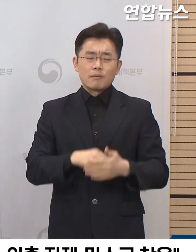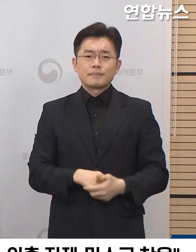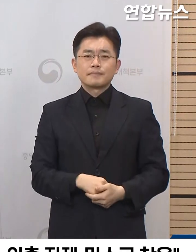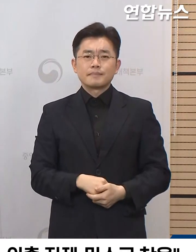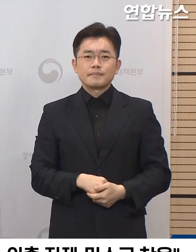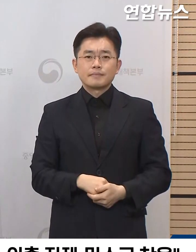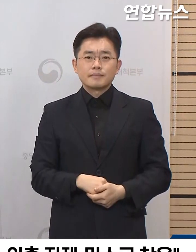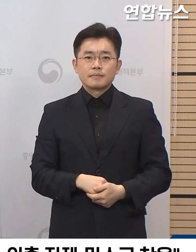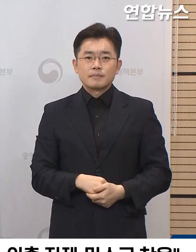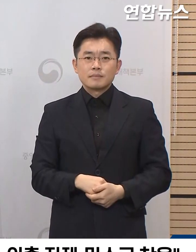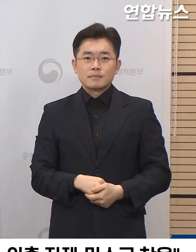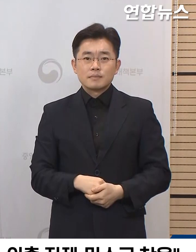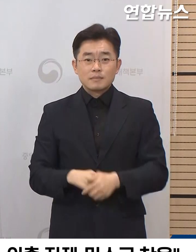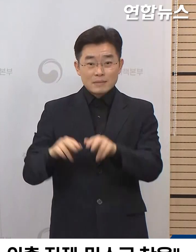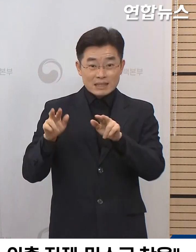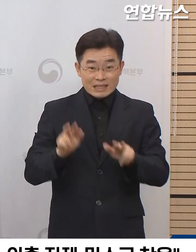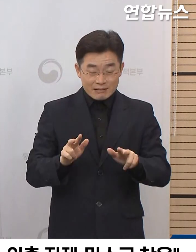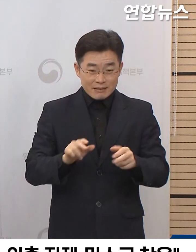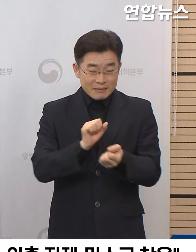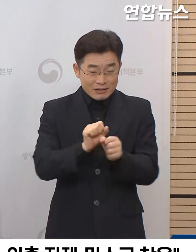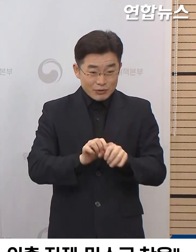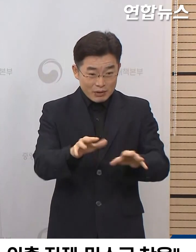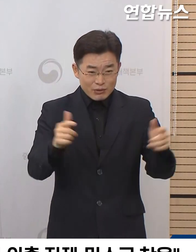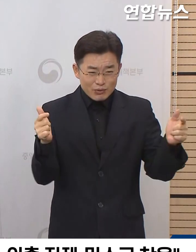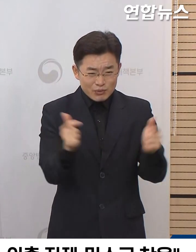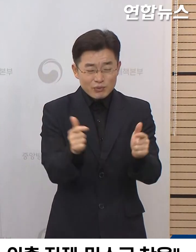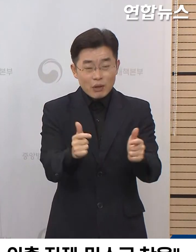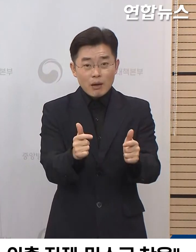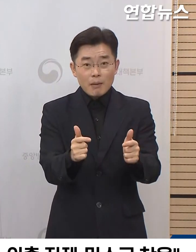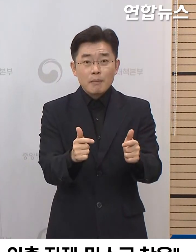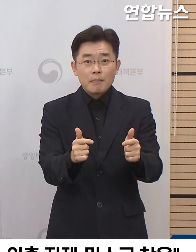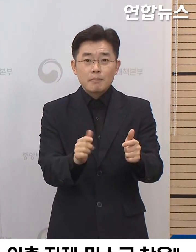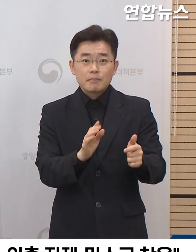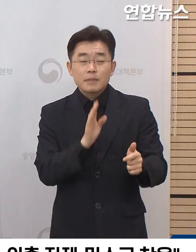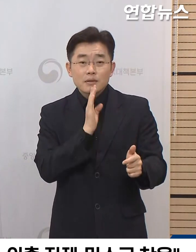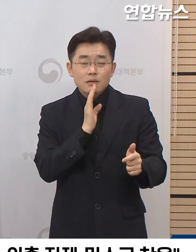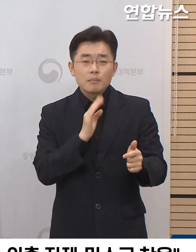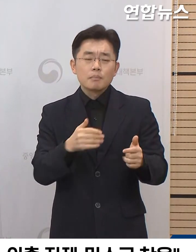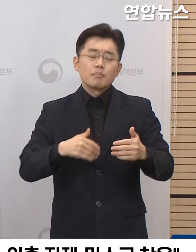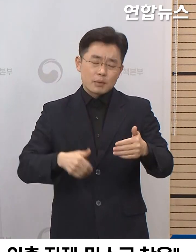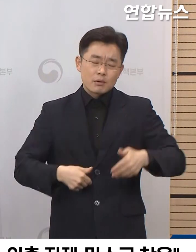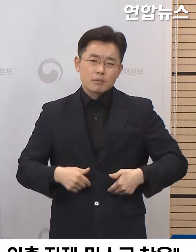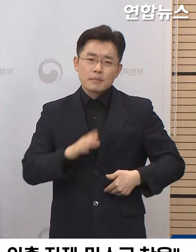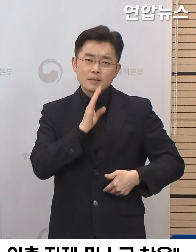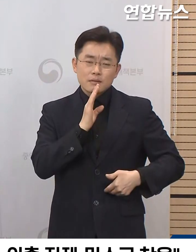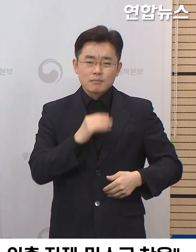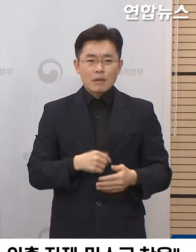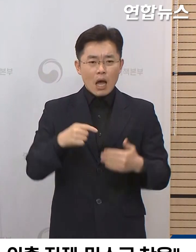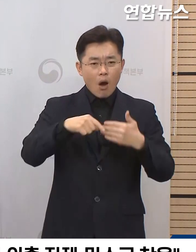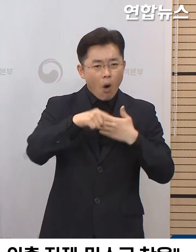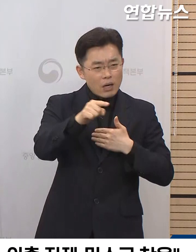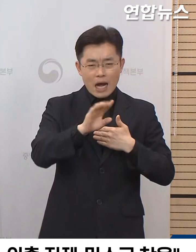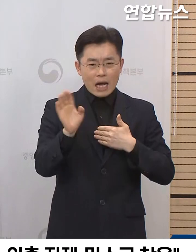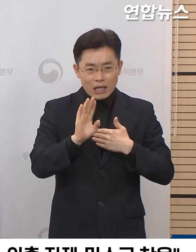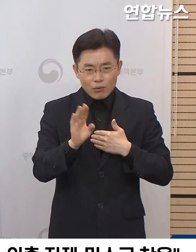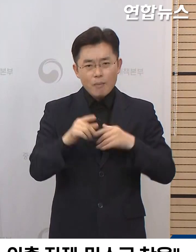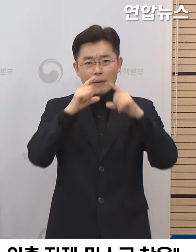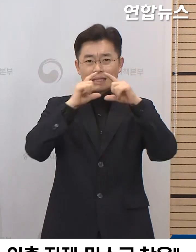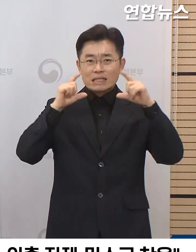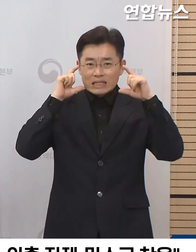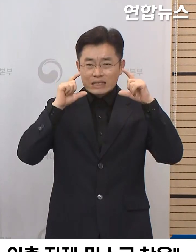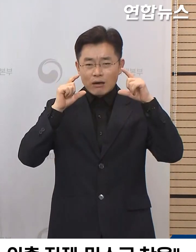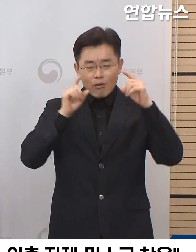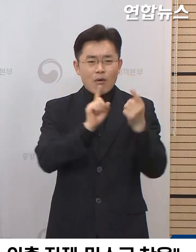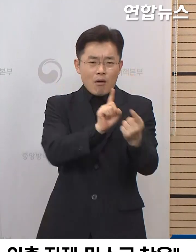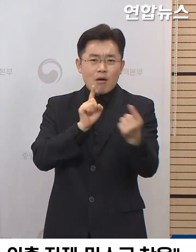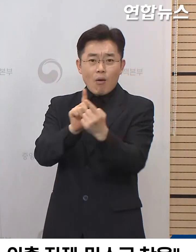지금 당면한 유행을 맞는 데에는 추 차례 말씀 드린 대로 거리 룩이 외출 자제 그리고 마스크 착용